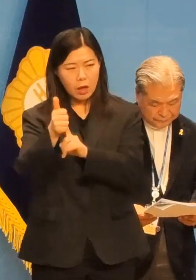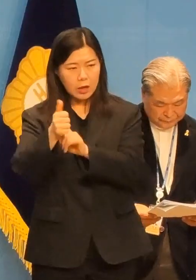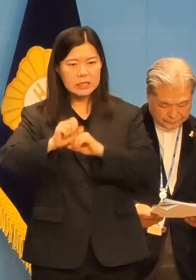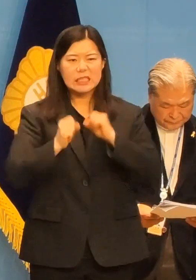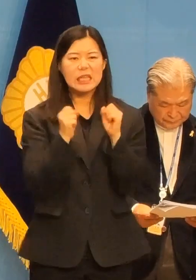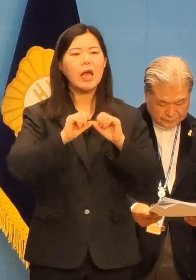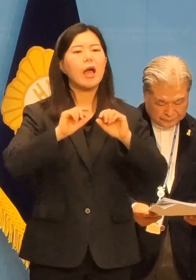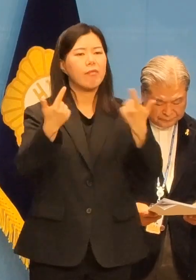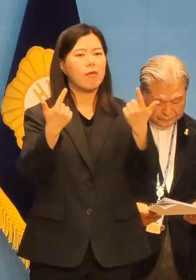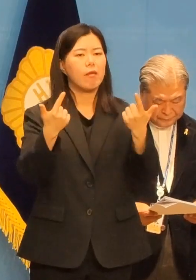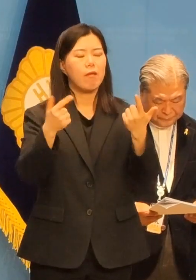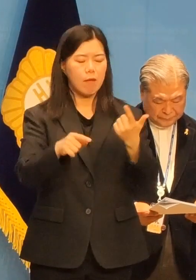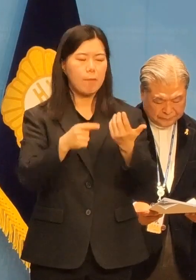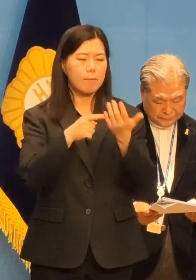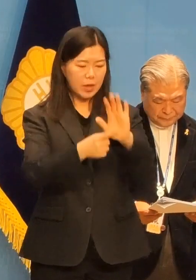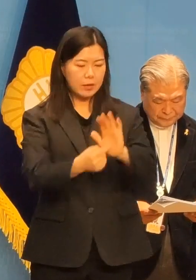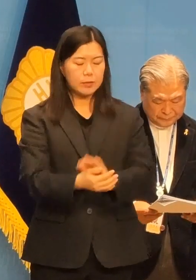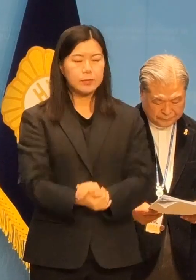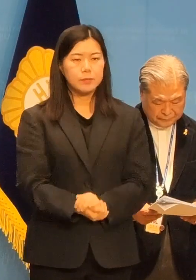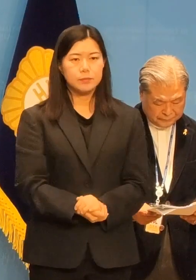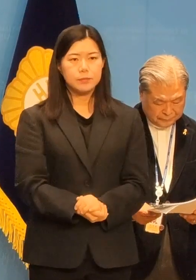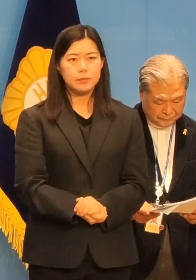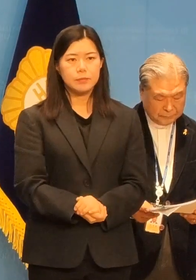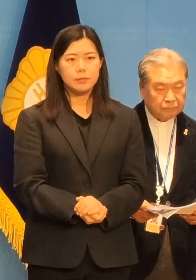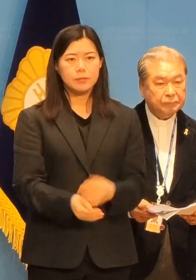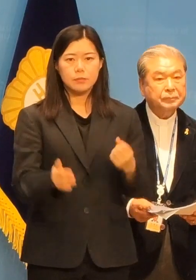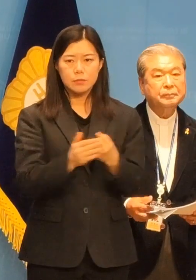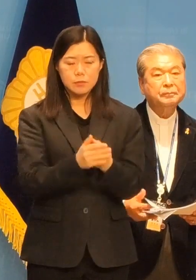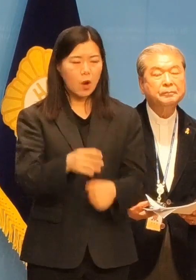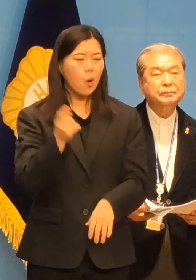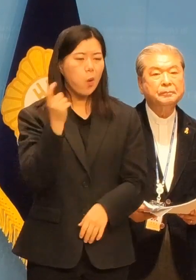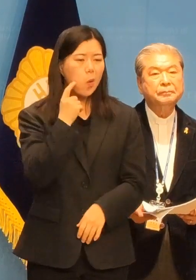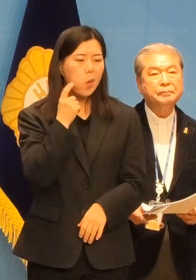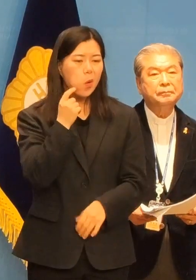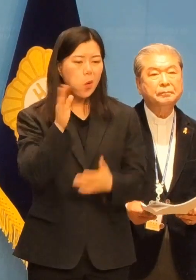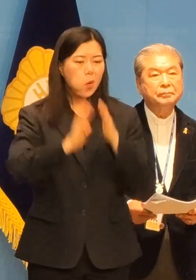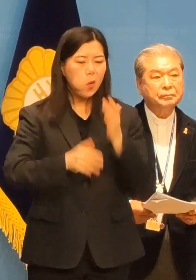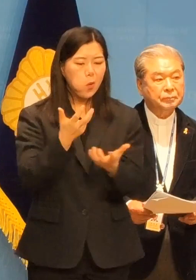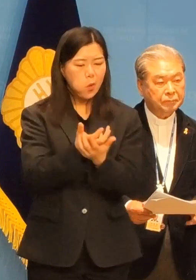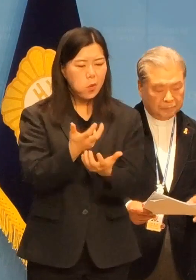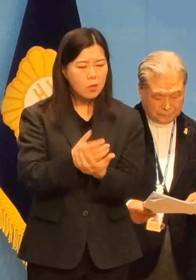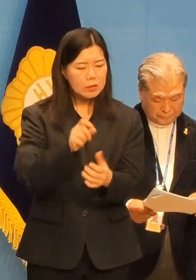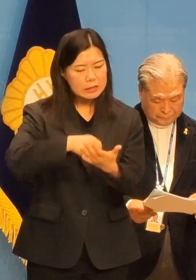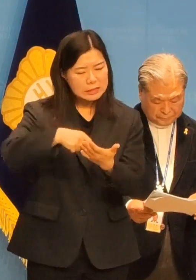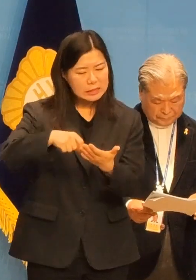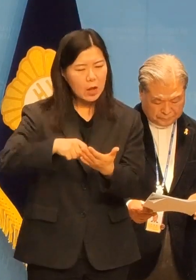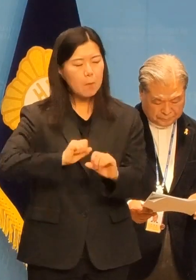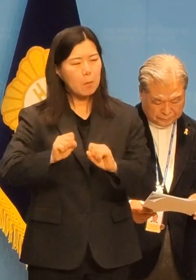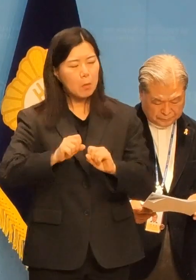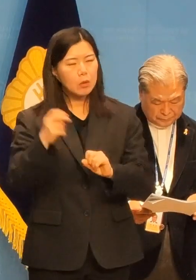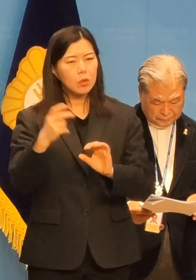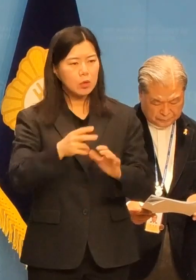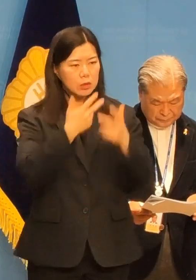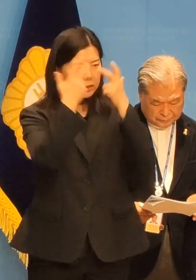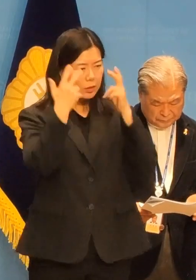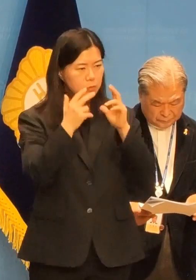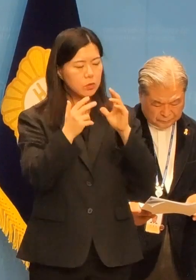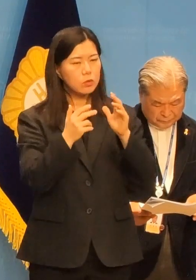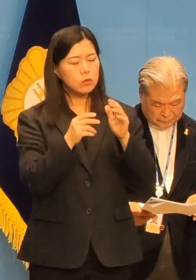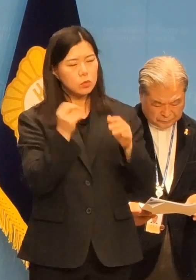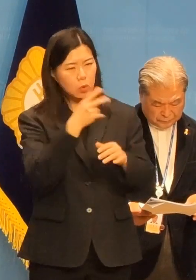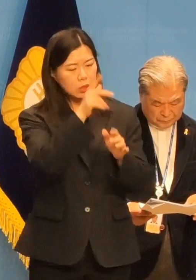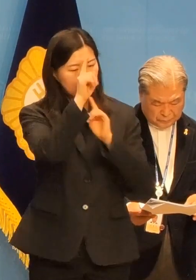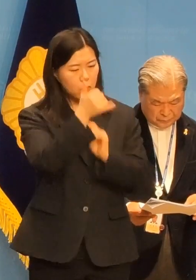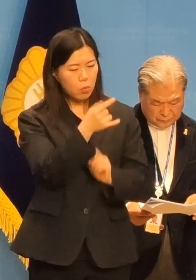않았다는 사실도 밝혀졌습니다. 이로써 허위 공문서 작성 및 행사, 이재명과 이하영에